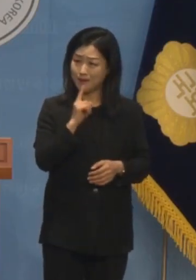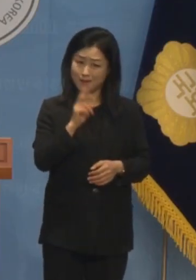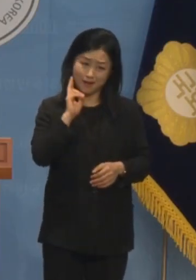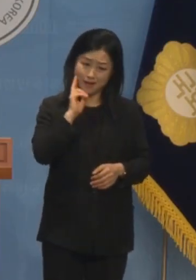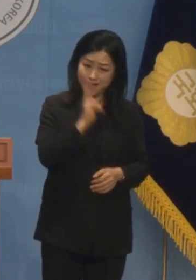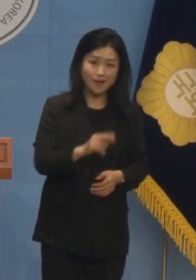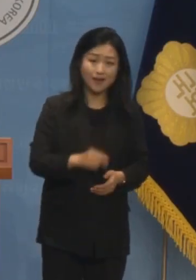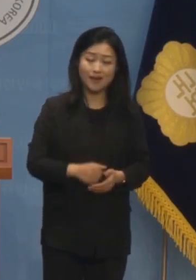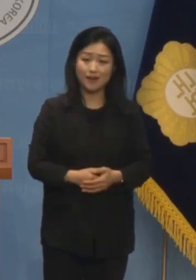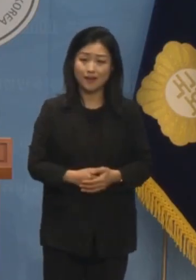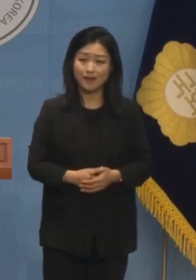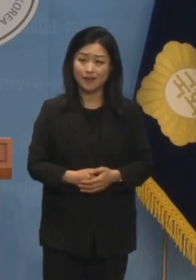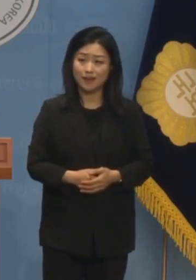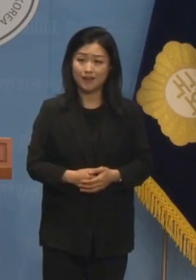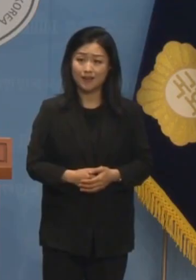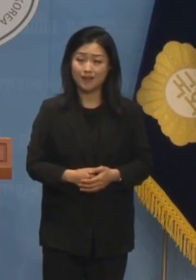말폭탄입니다.